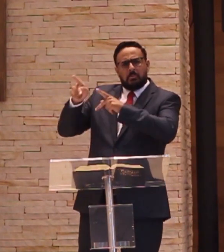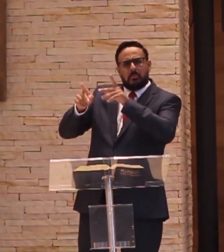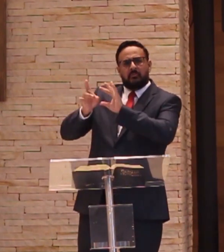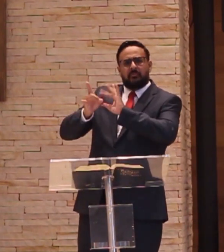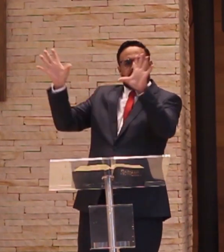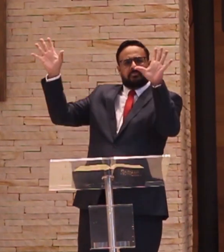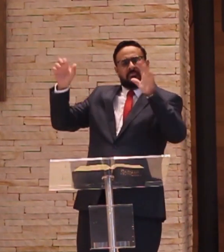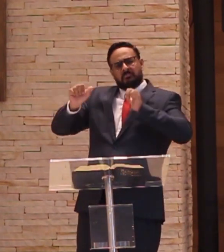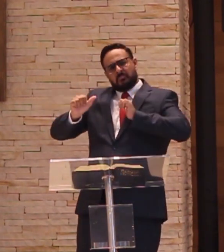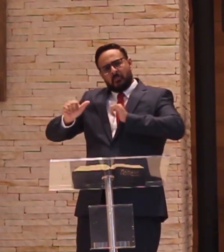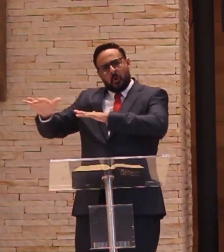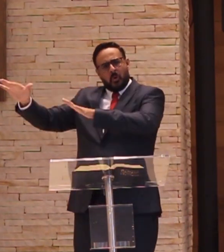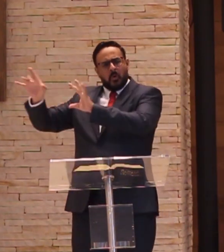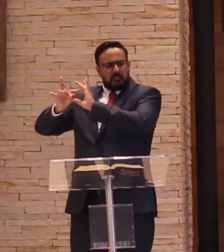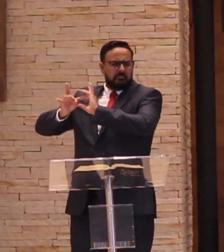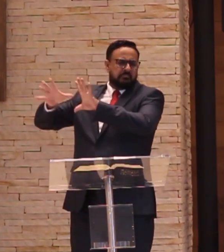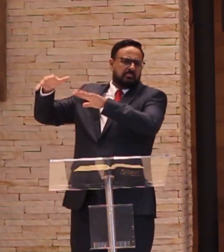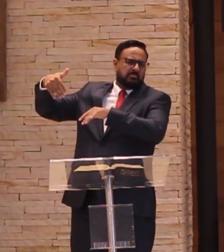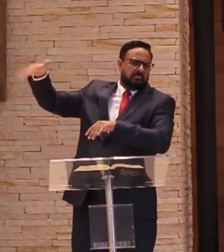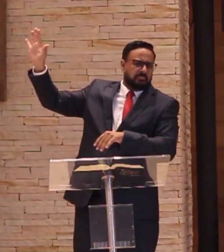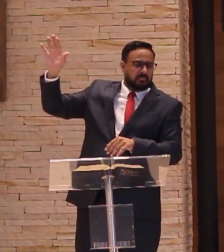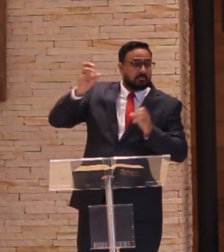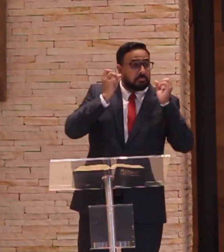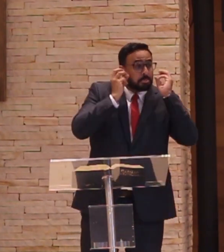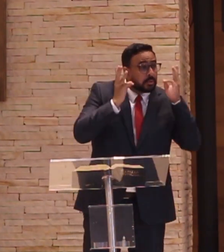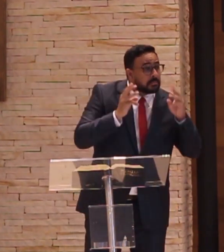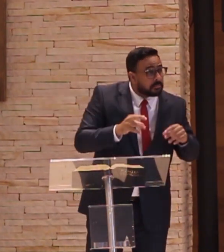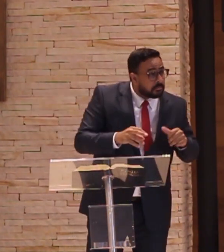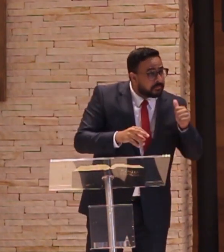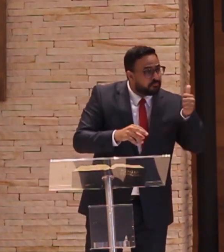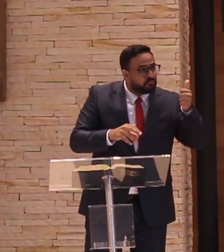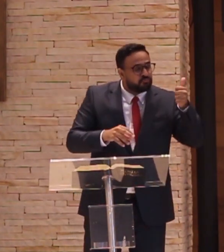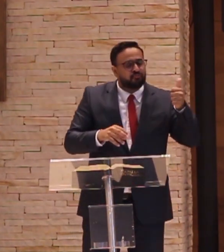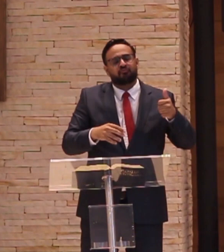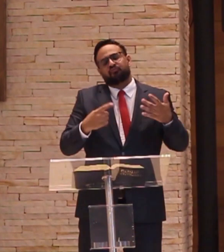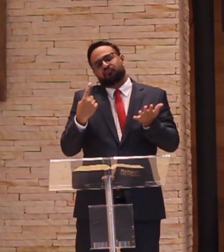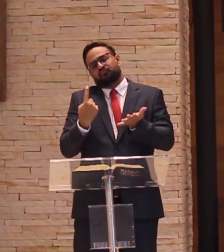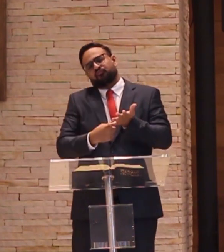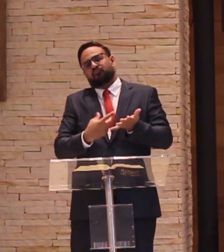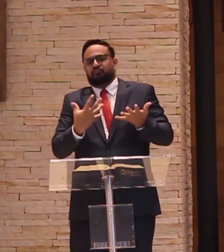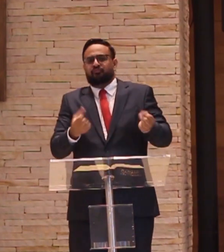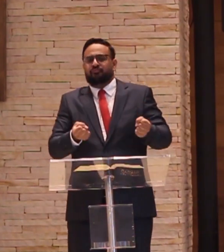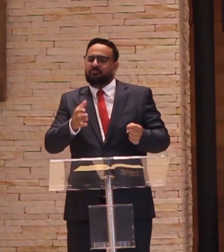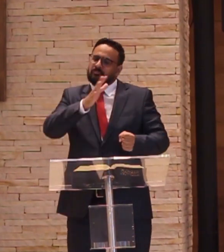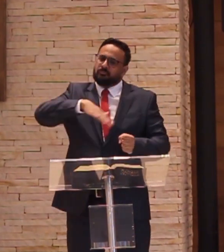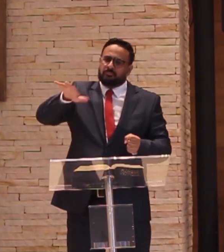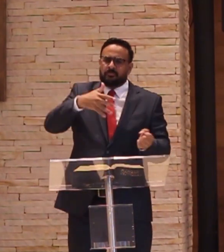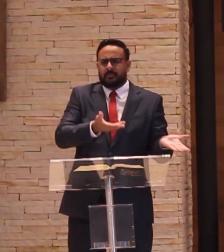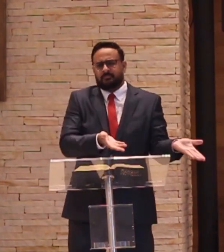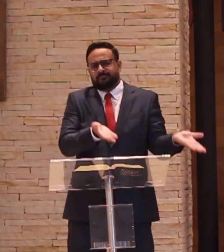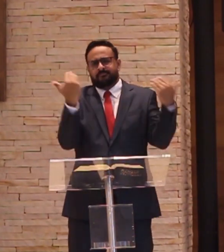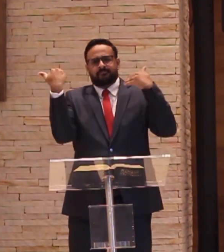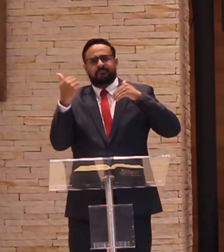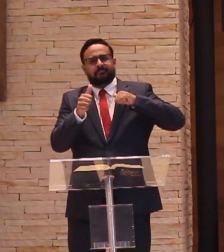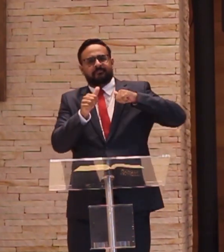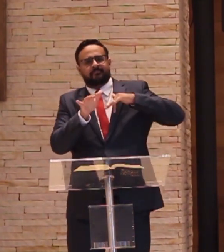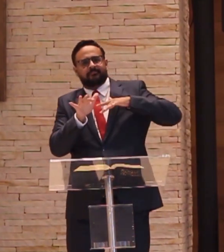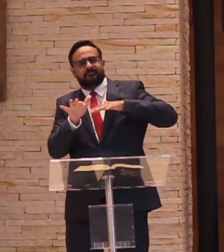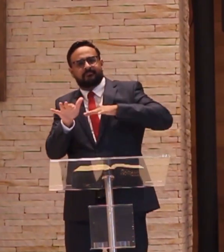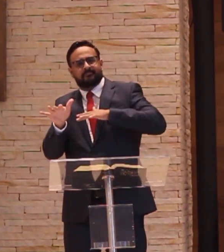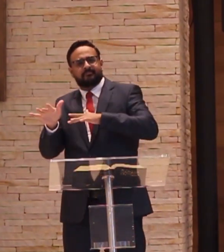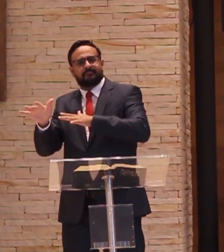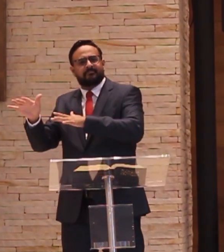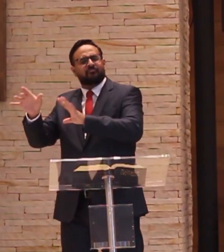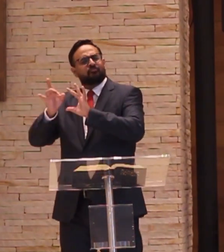deram importância para aquela cerimônia. Assim, o faraó perdeu o seu primogênito. Com a perda do